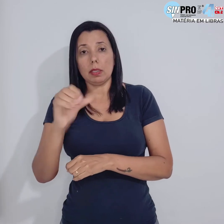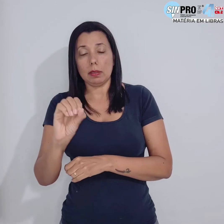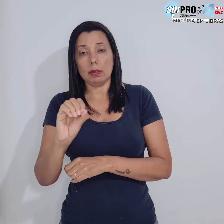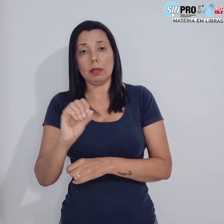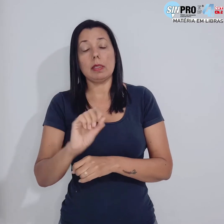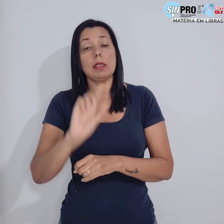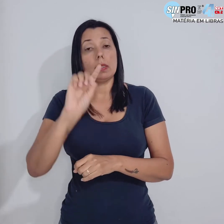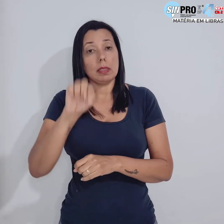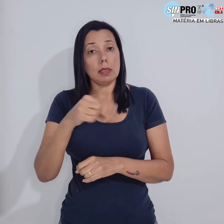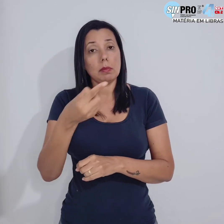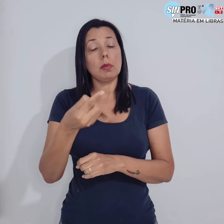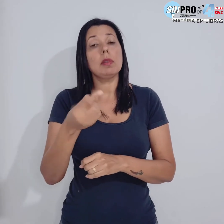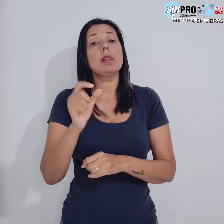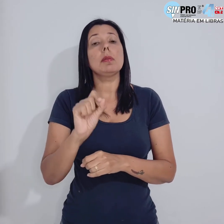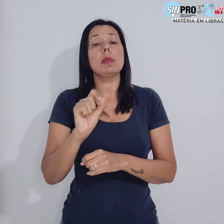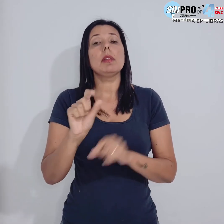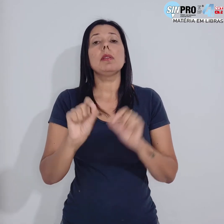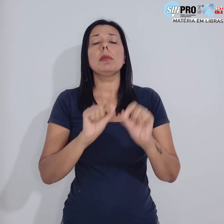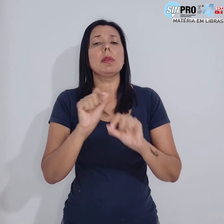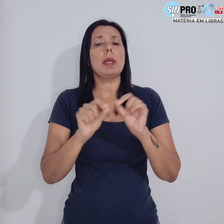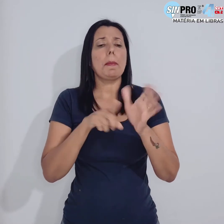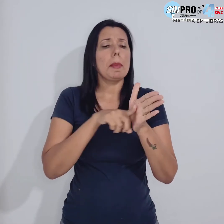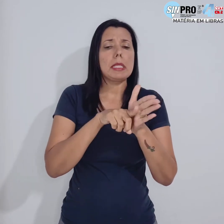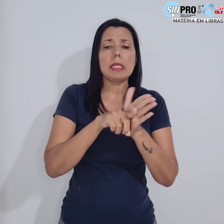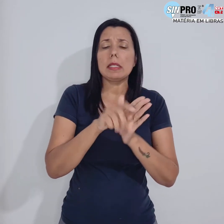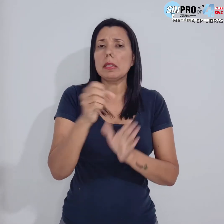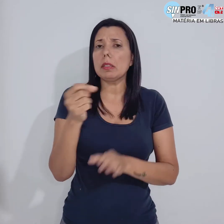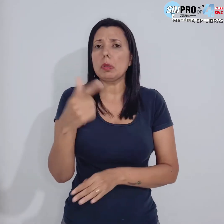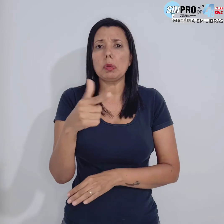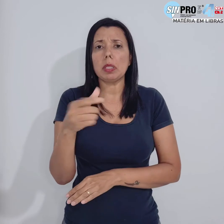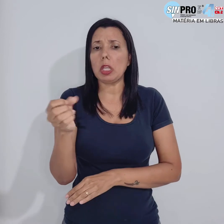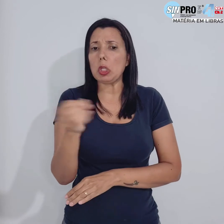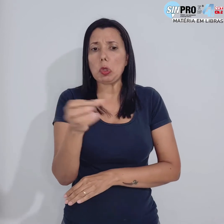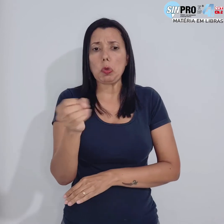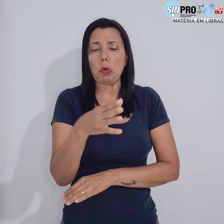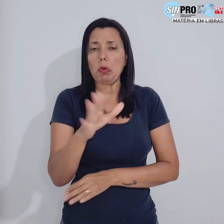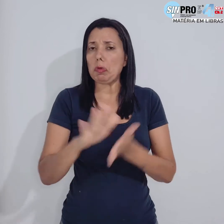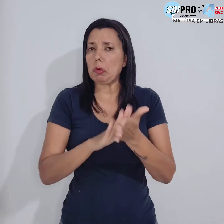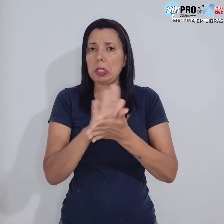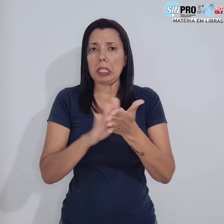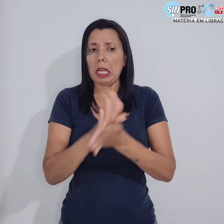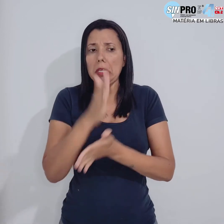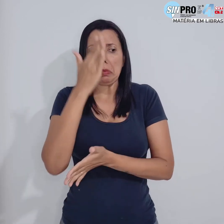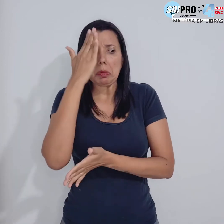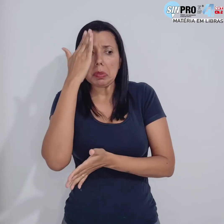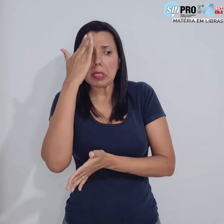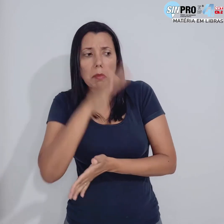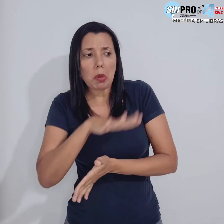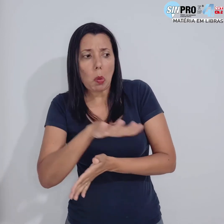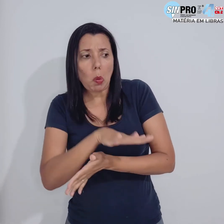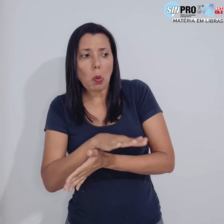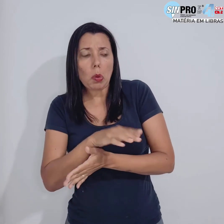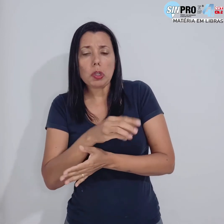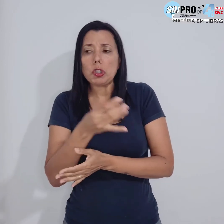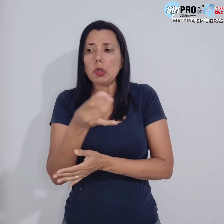políticas públicas voltadas para os povos originários e tradicionais chegam apenas aos territórios reconhecidos